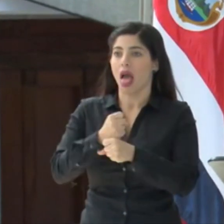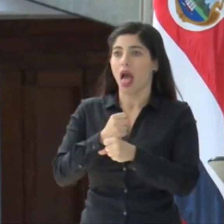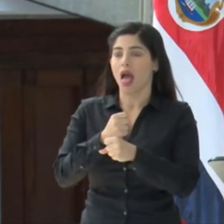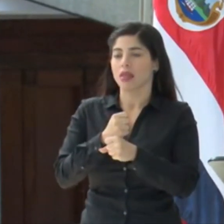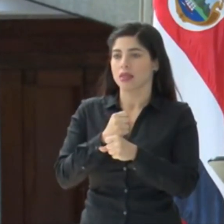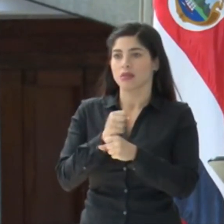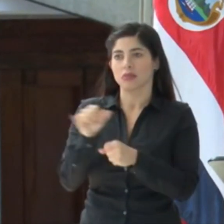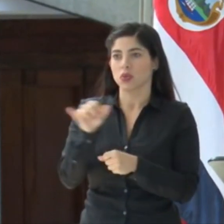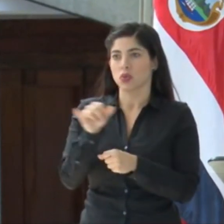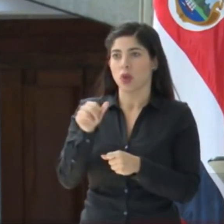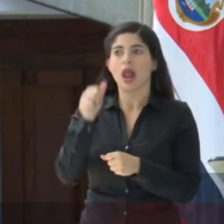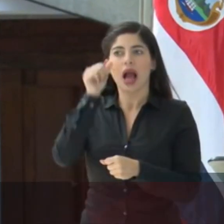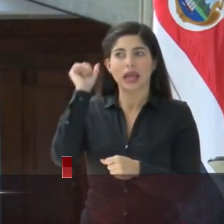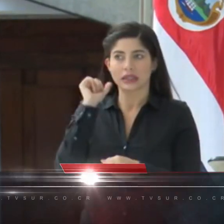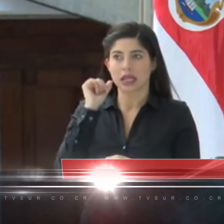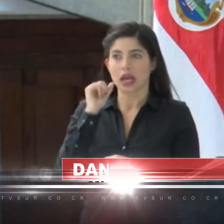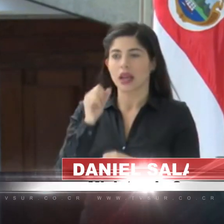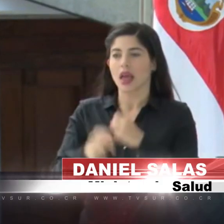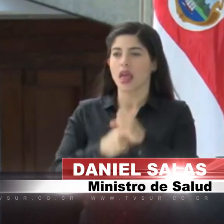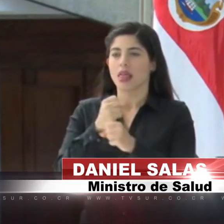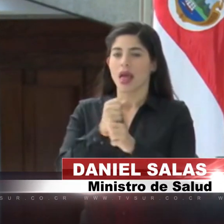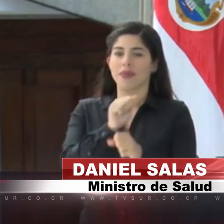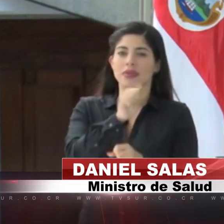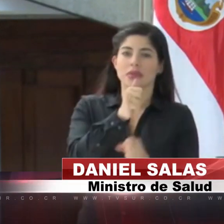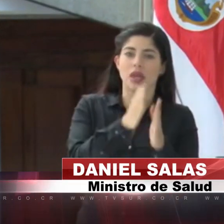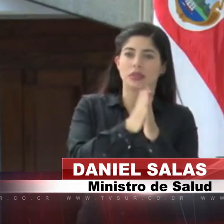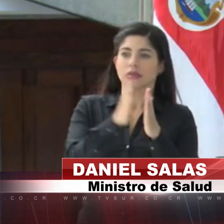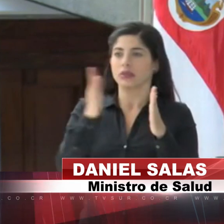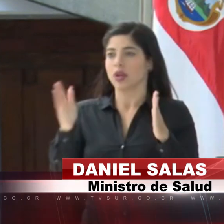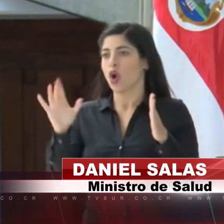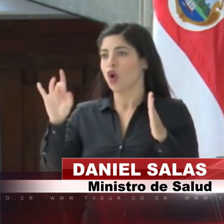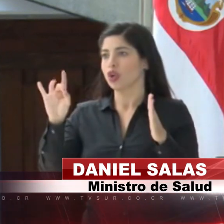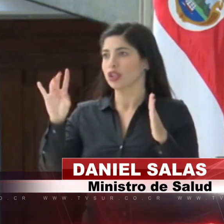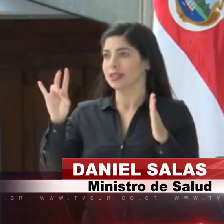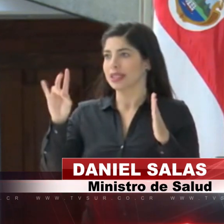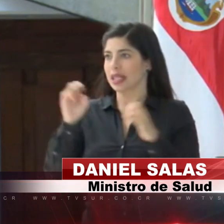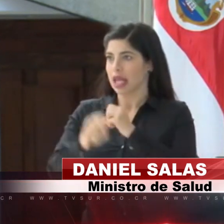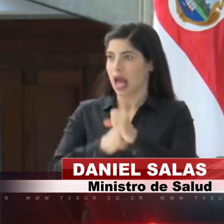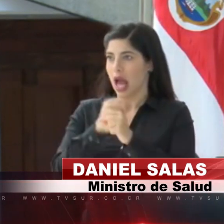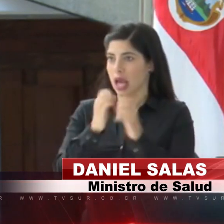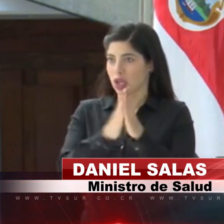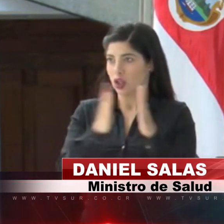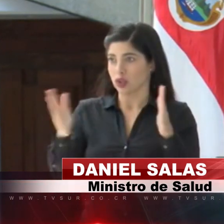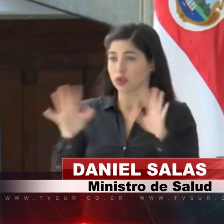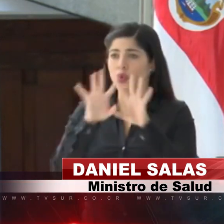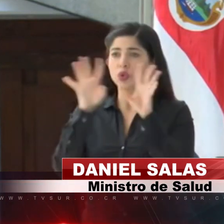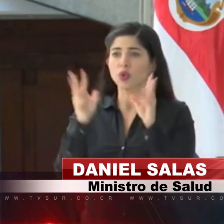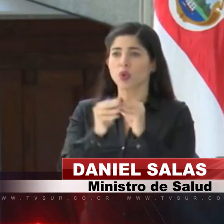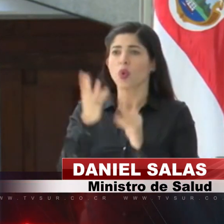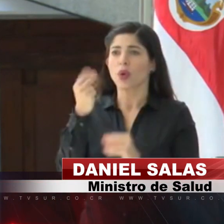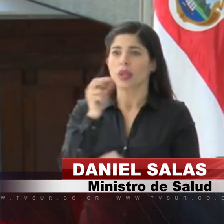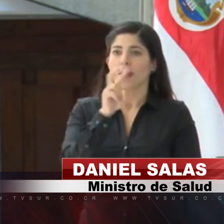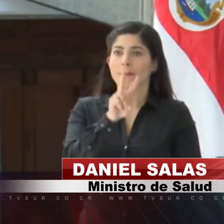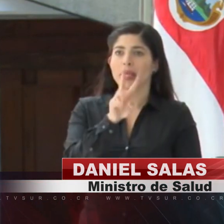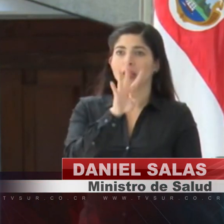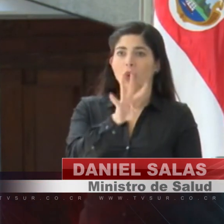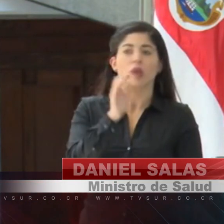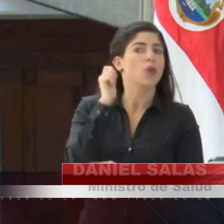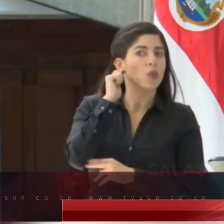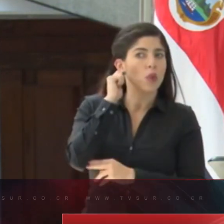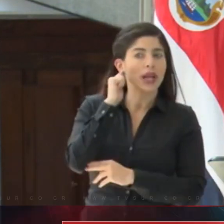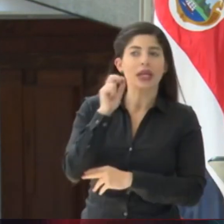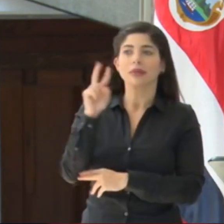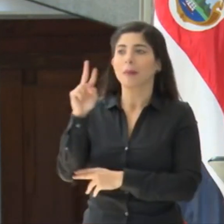mantienen con las que dimos ayer, el rango va desde 10 a 87 años. Son 24 mujeres y